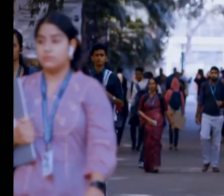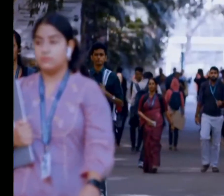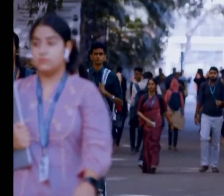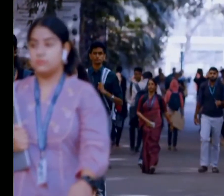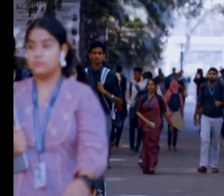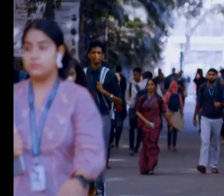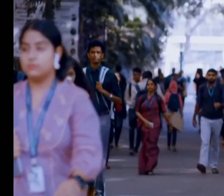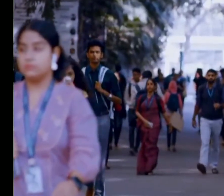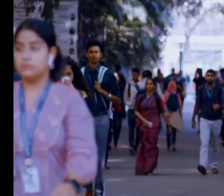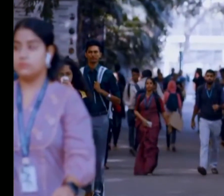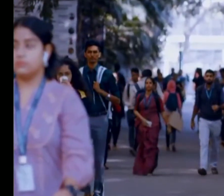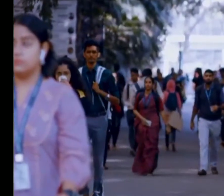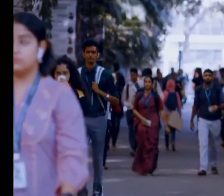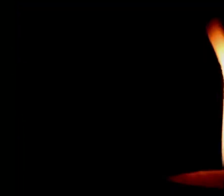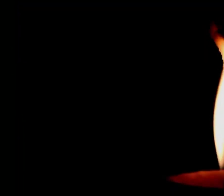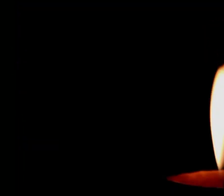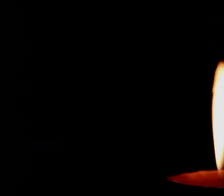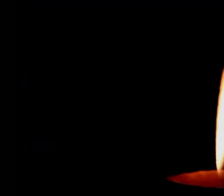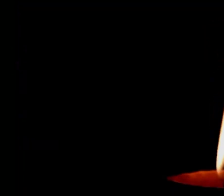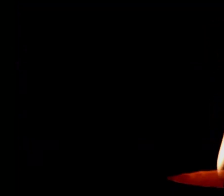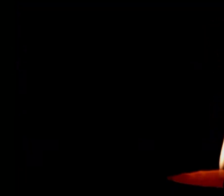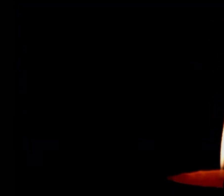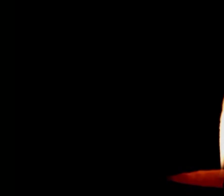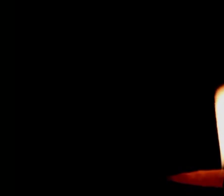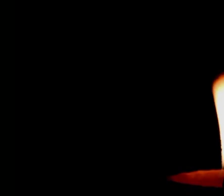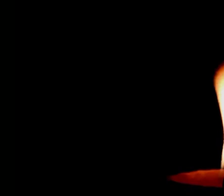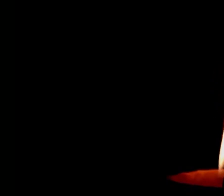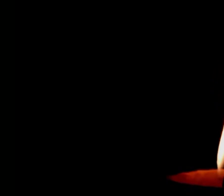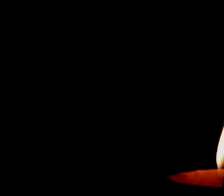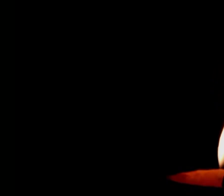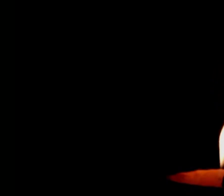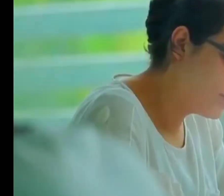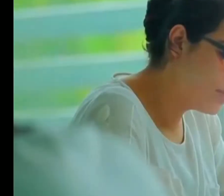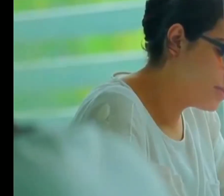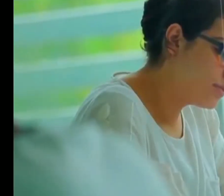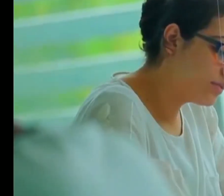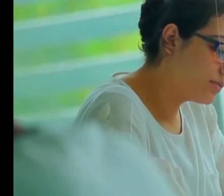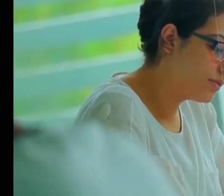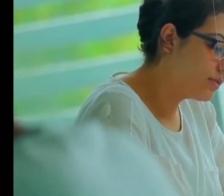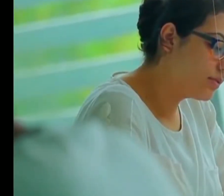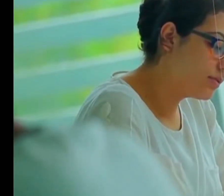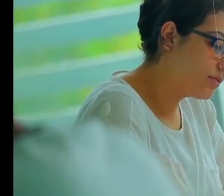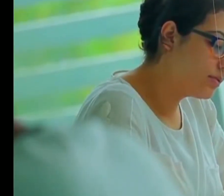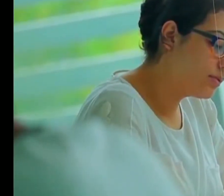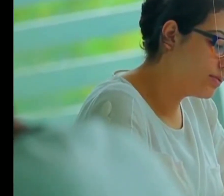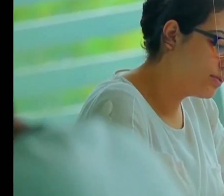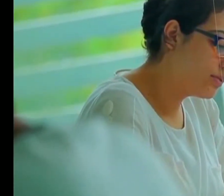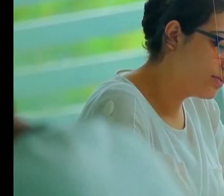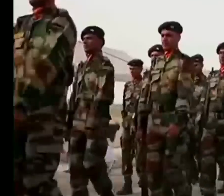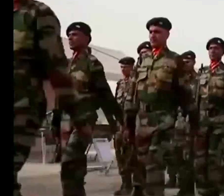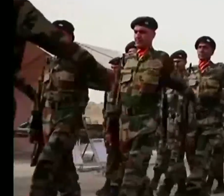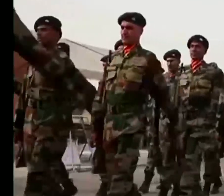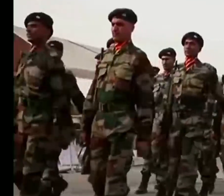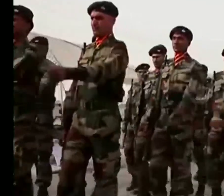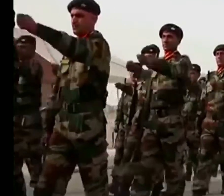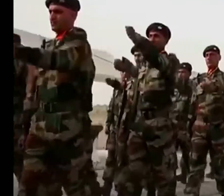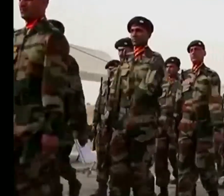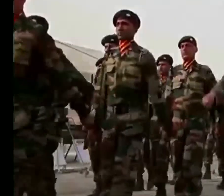सुने। अपना दीपक स्वयं बने हम, अपना